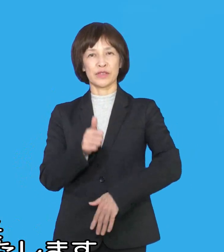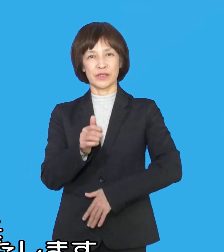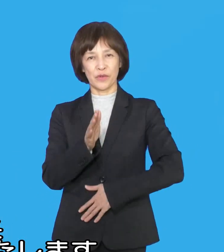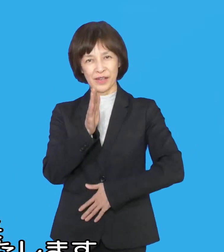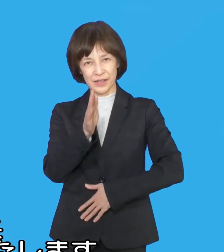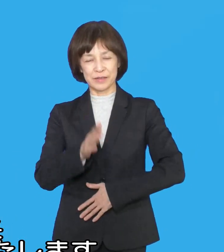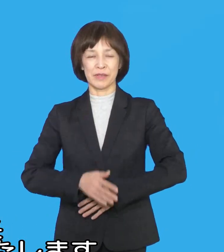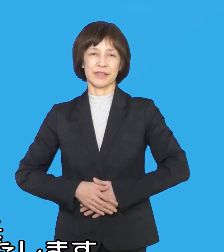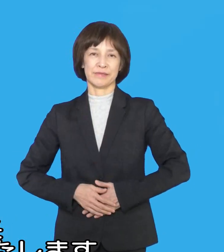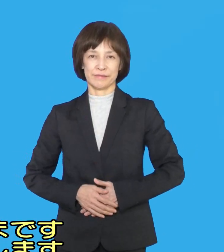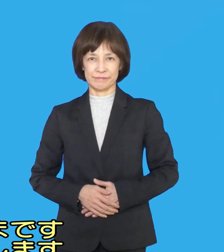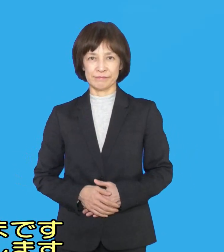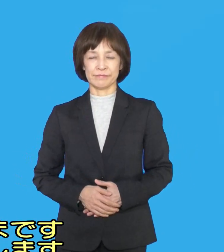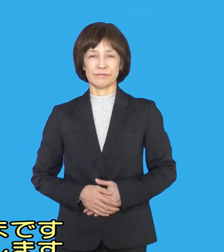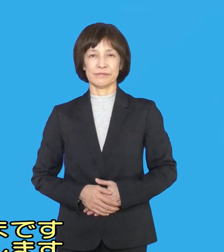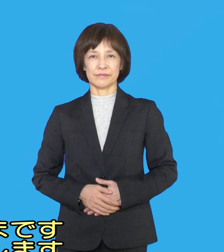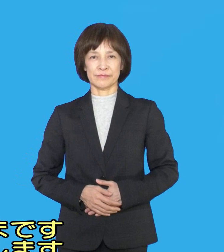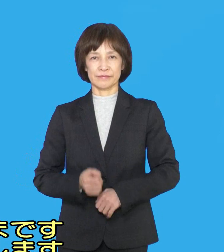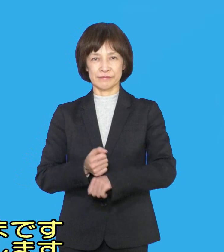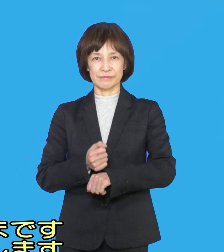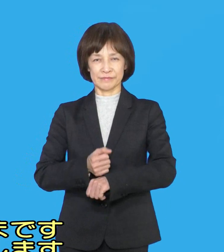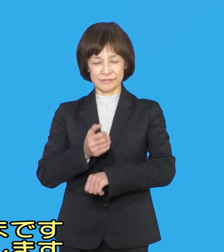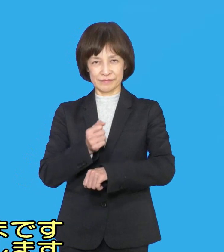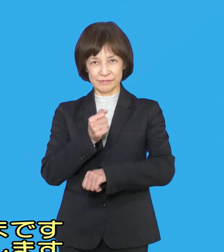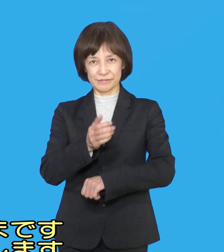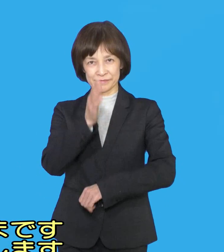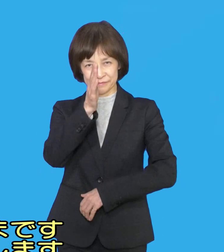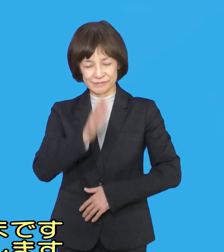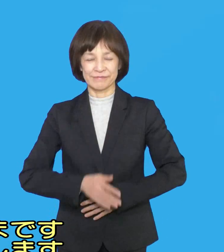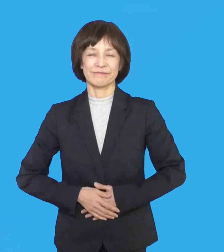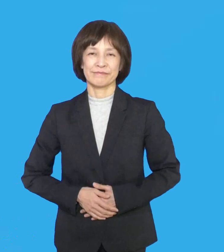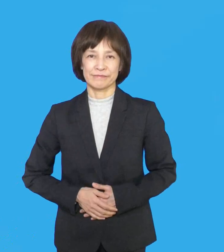長、よろしくお願いいたします。 はい、お疲れ様です。よろしくお願いします。